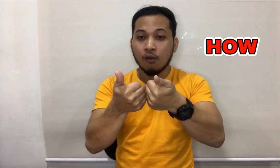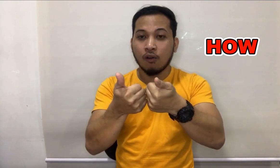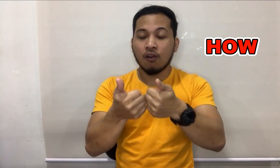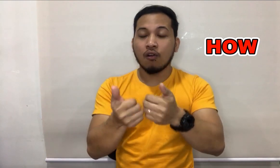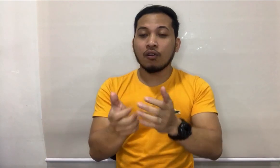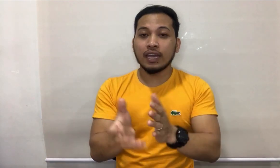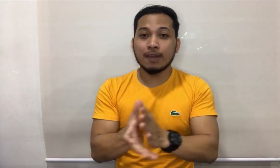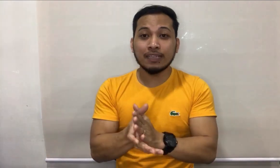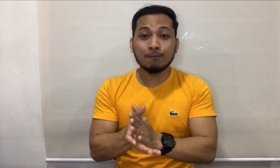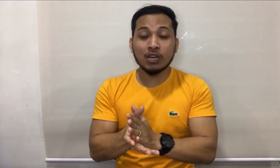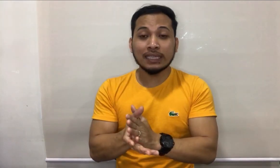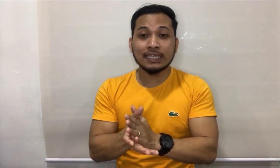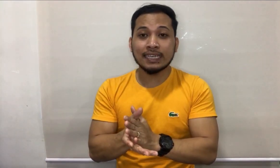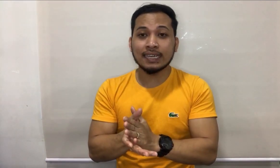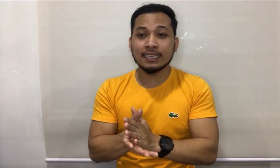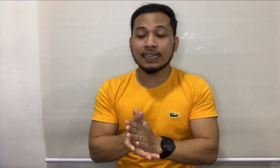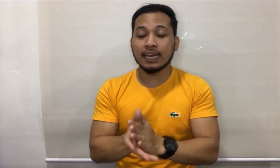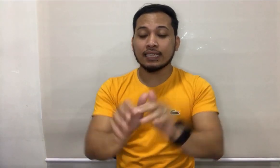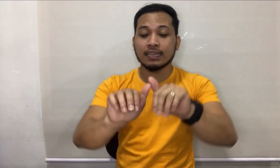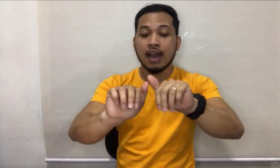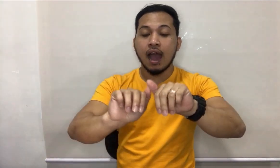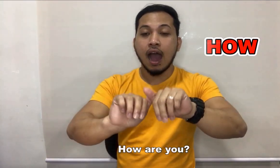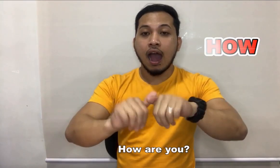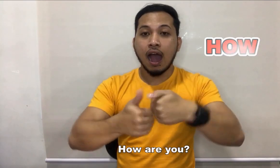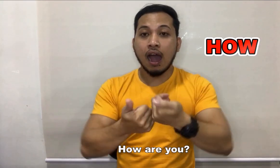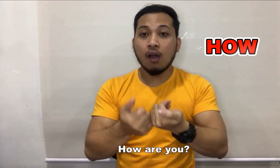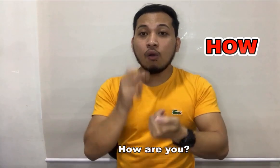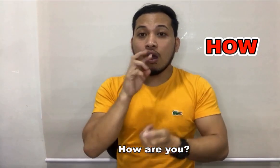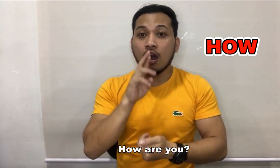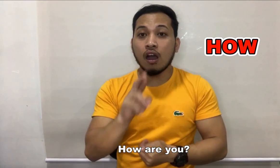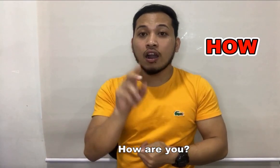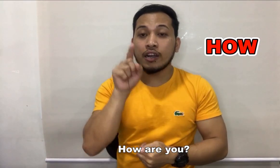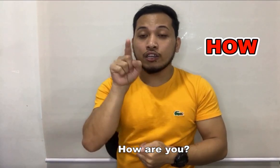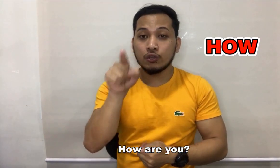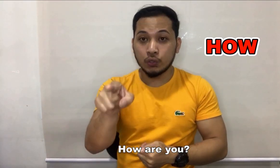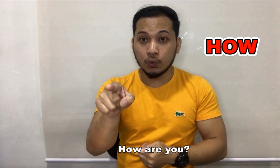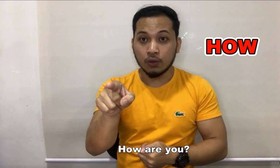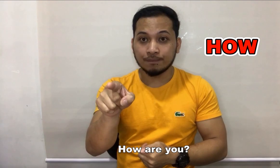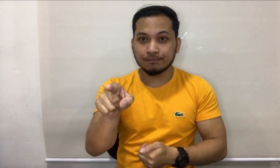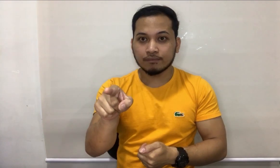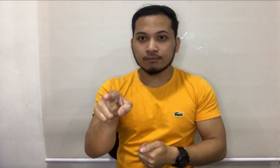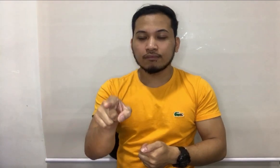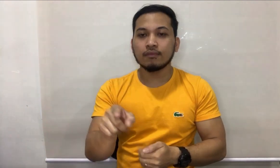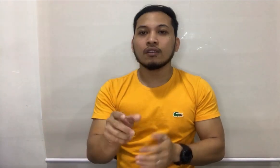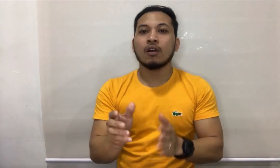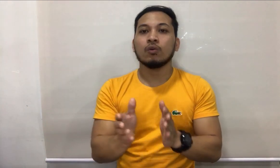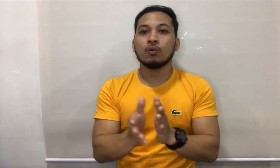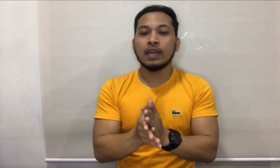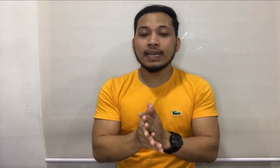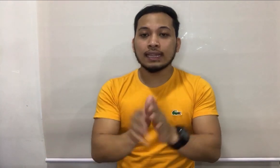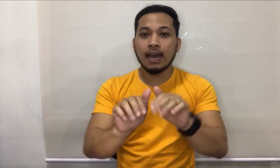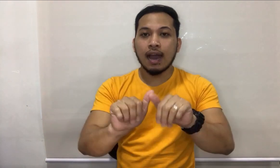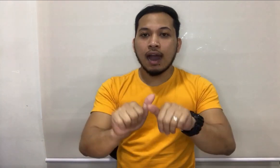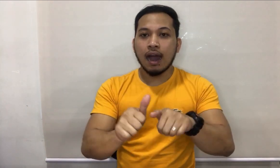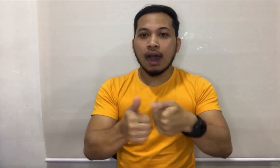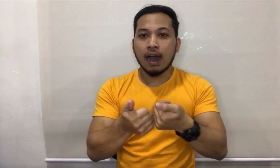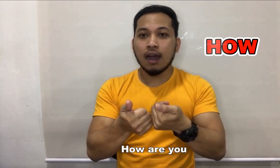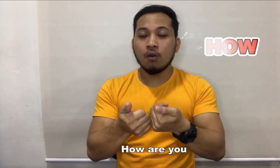How. Okay, gamitin po natin siya sa isang sentence. How are you? Ulit.